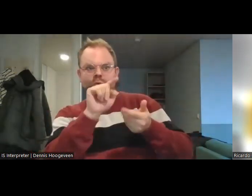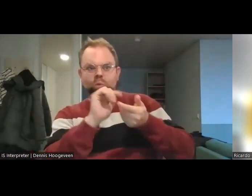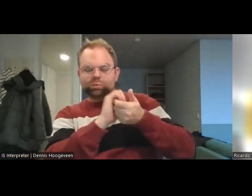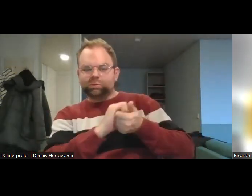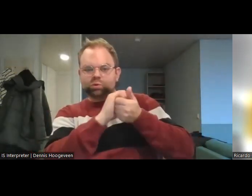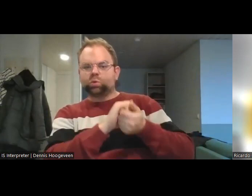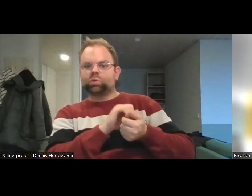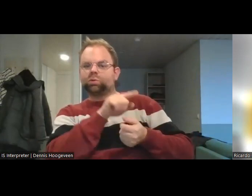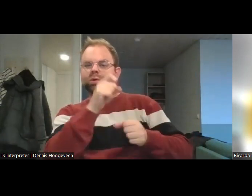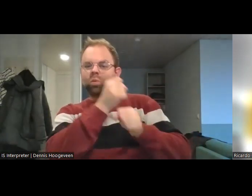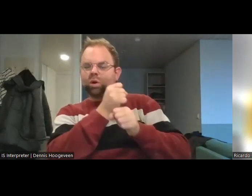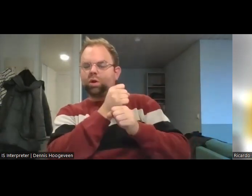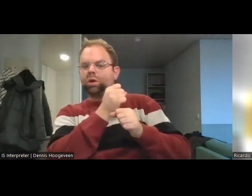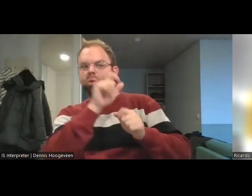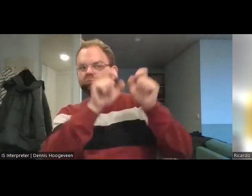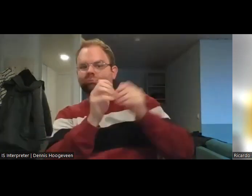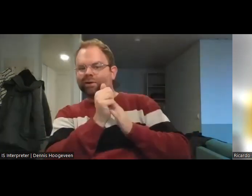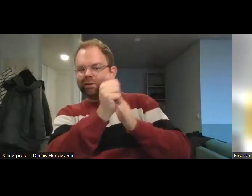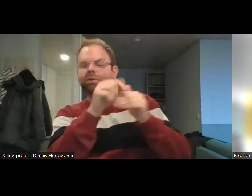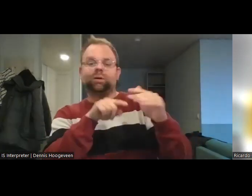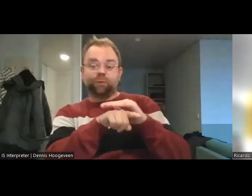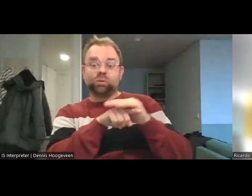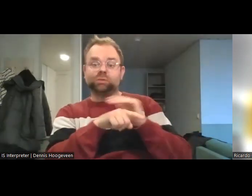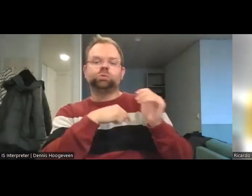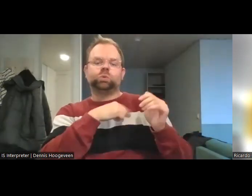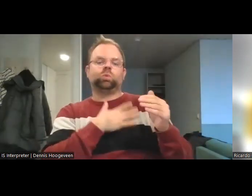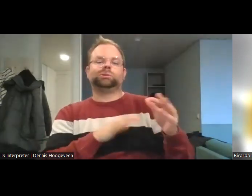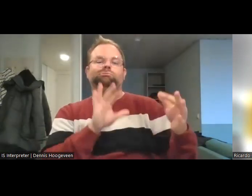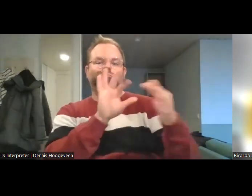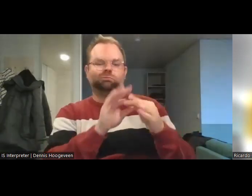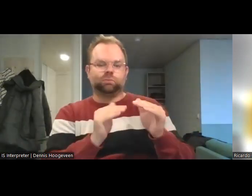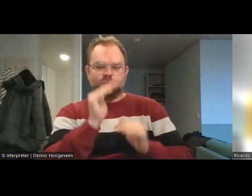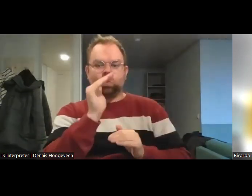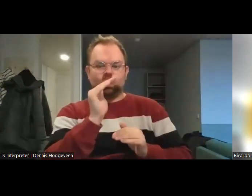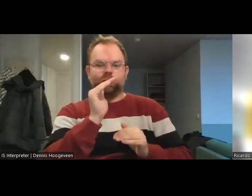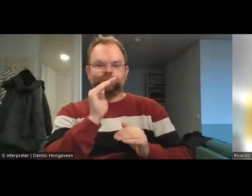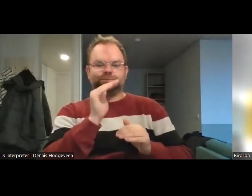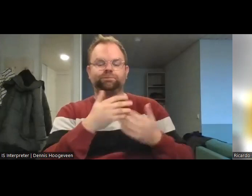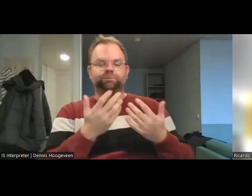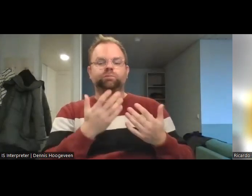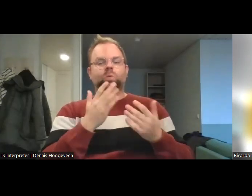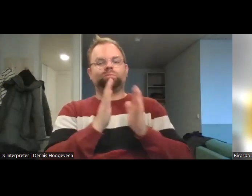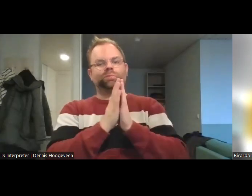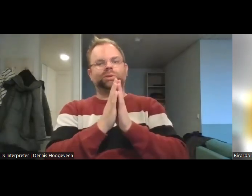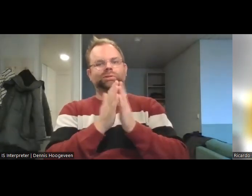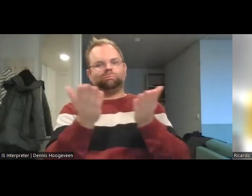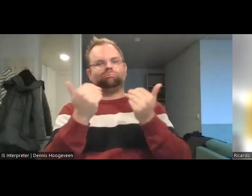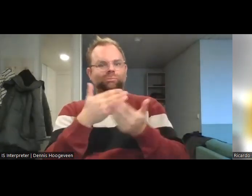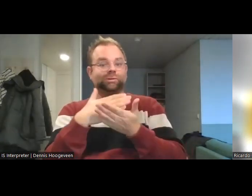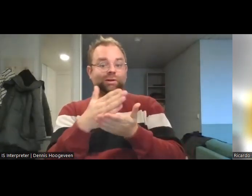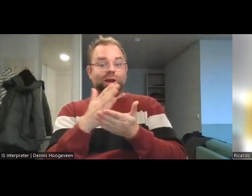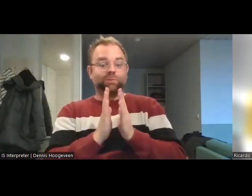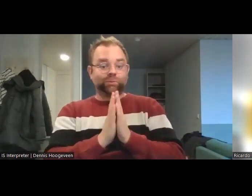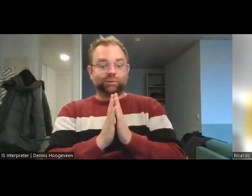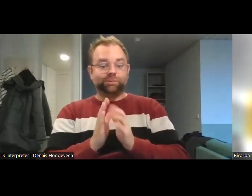Donc, partagez cela avec nous. Je vous remercie. Et Alors, nous arrivons